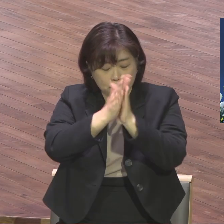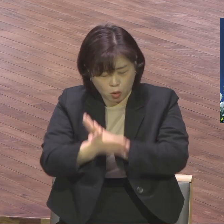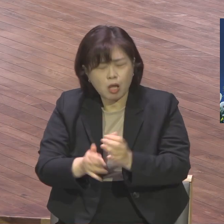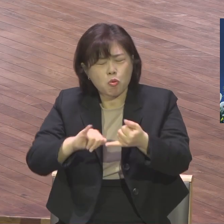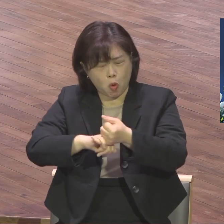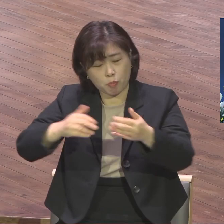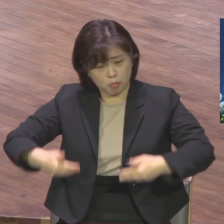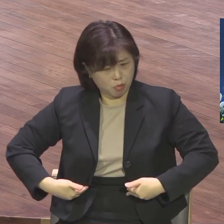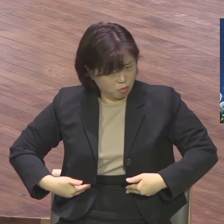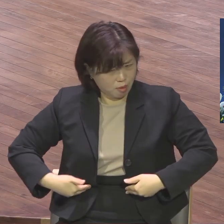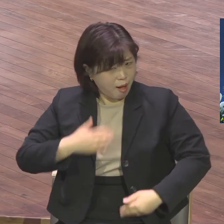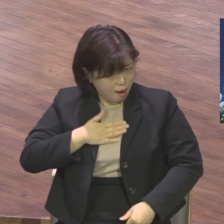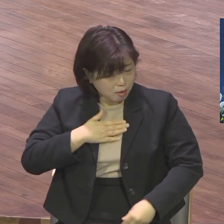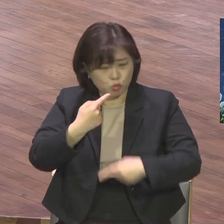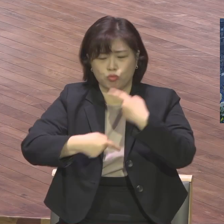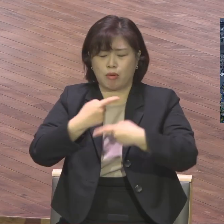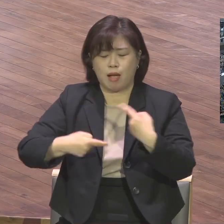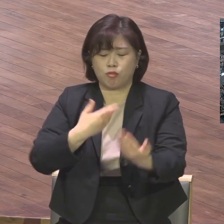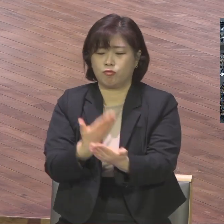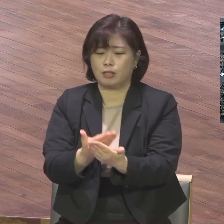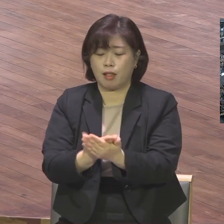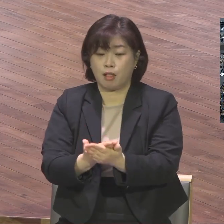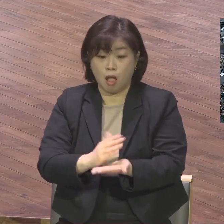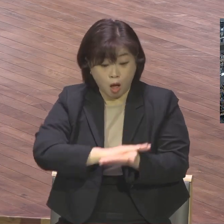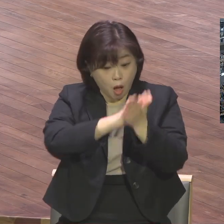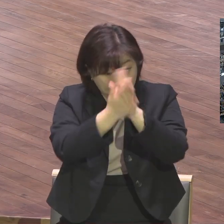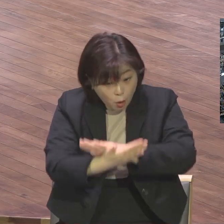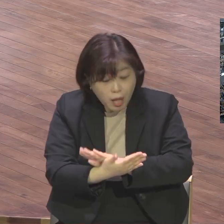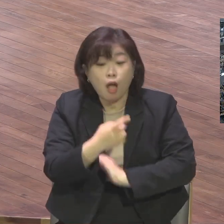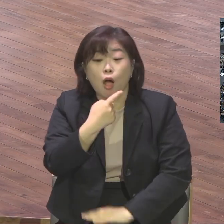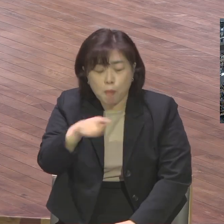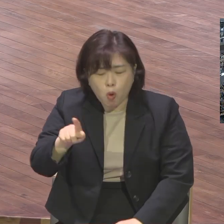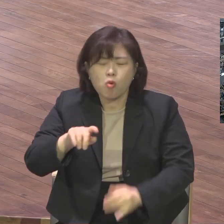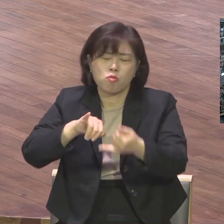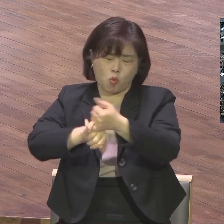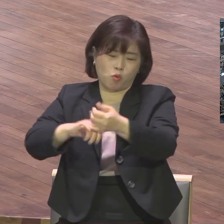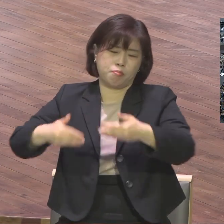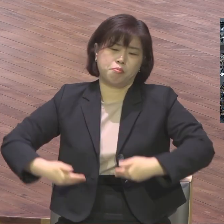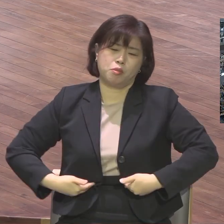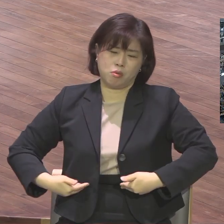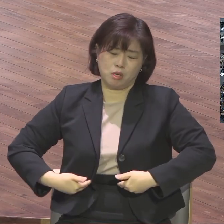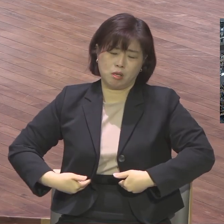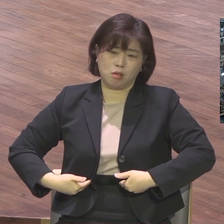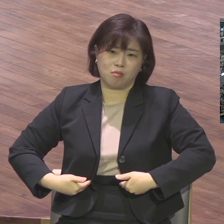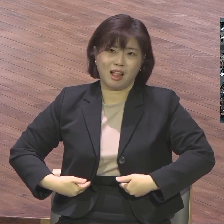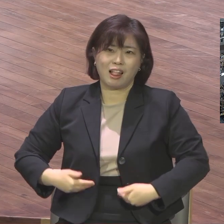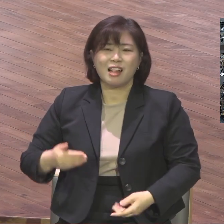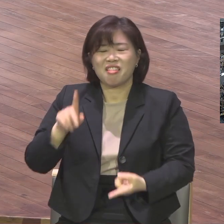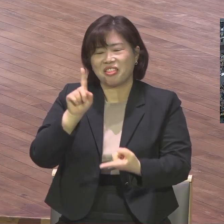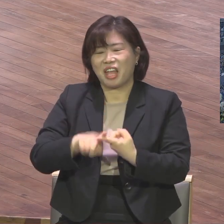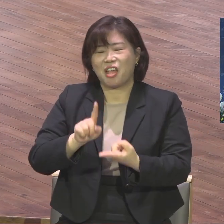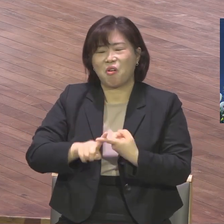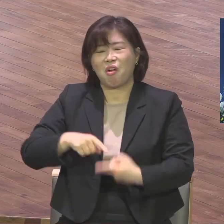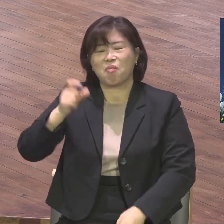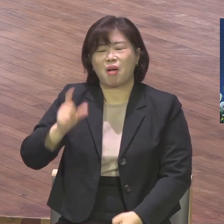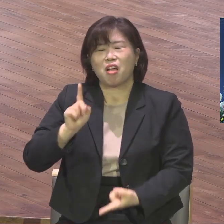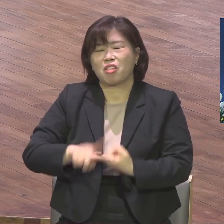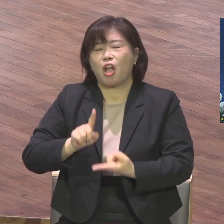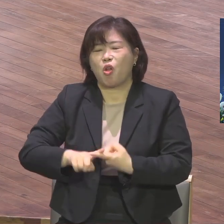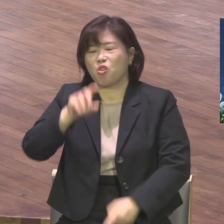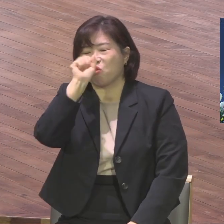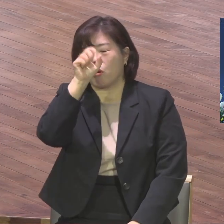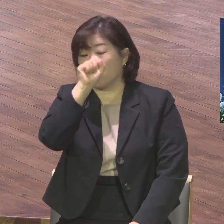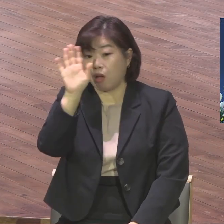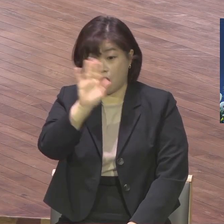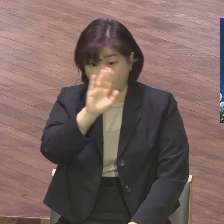우리 고백해 봅시다. 변화는 필수다. 필수예요. 필수. 해도 되고 안 해도